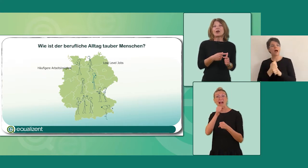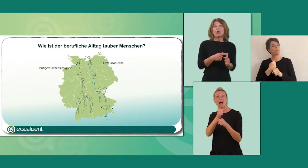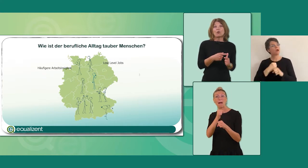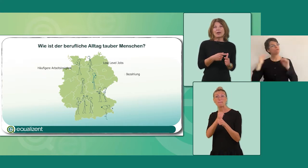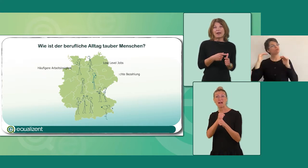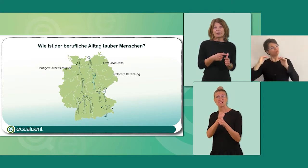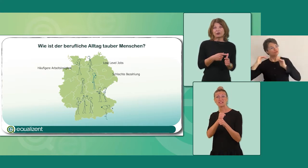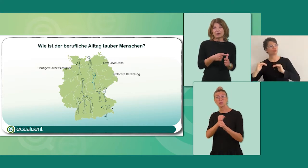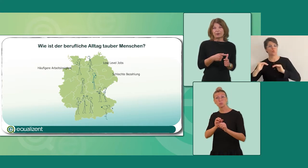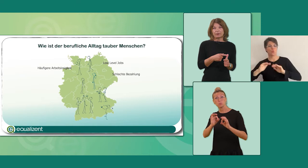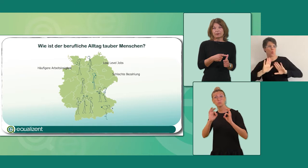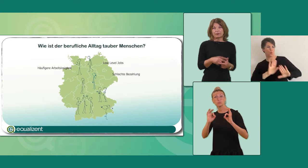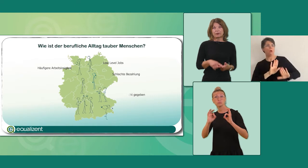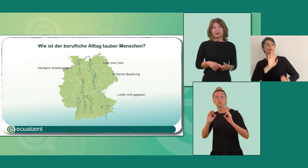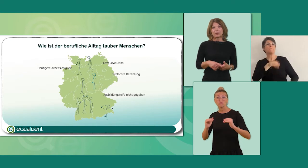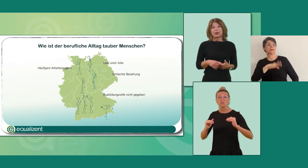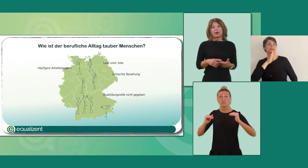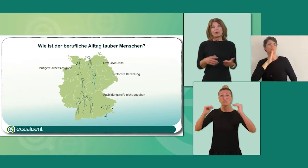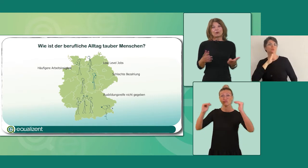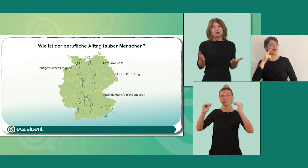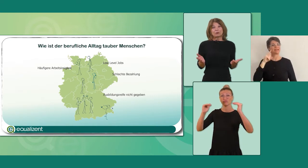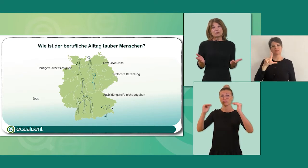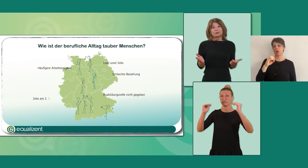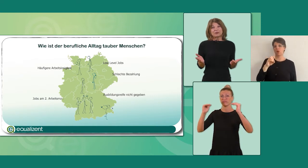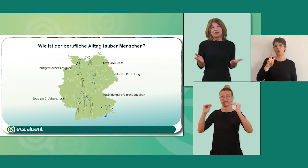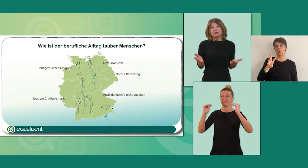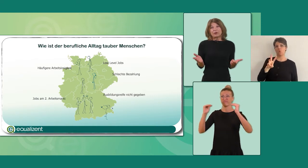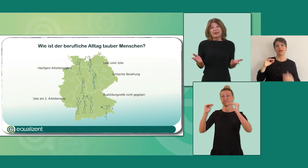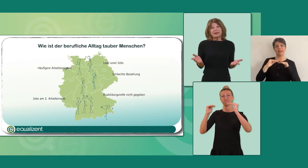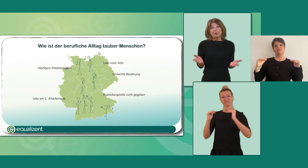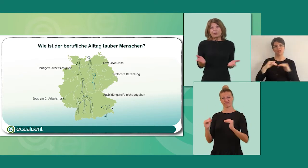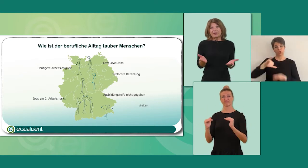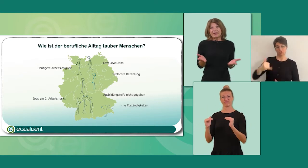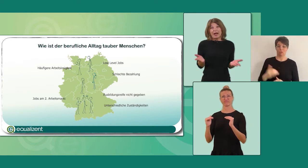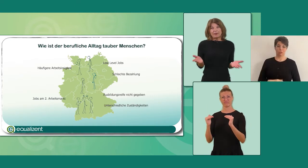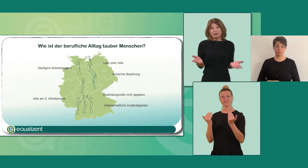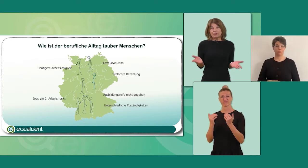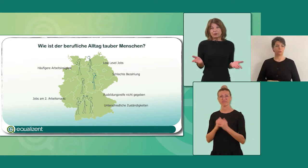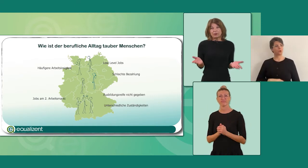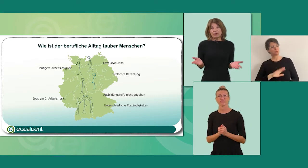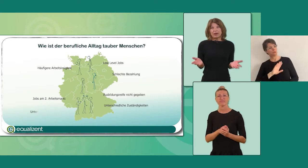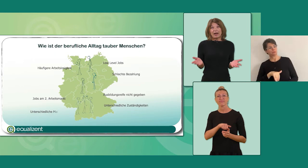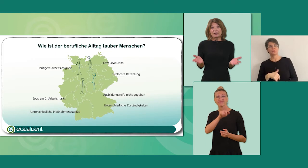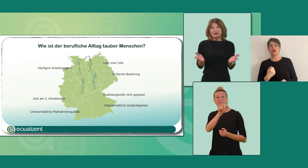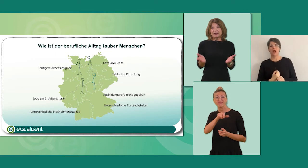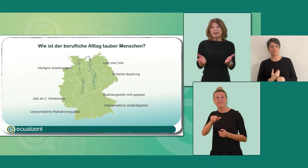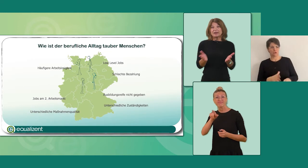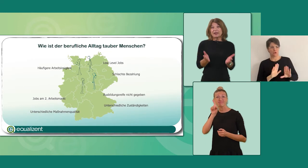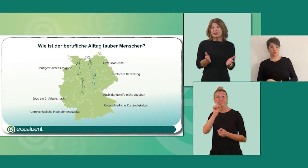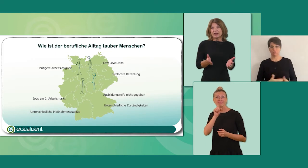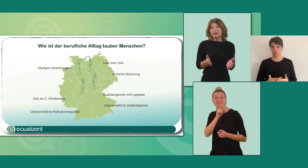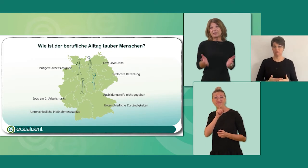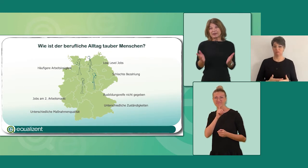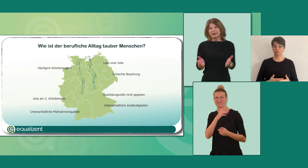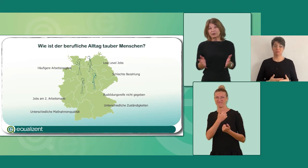sogenannte Low-Level-Jobs. Und sie sind wohl deshalb oft besser arbeitslos, anstatt